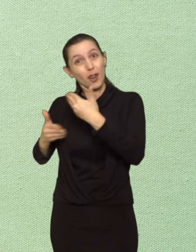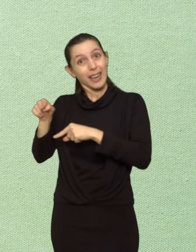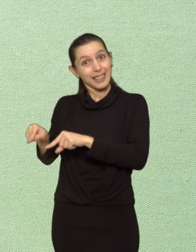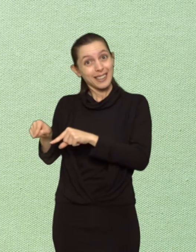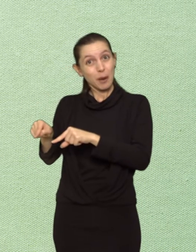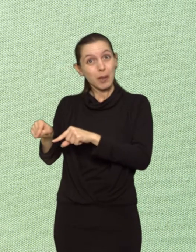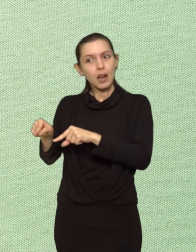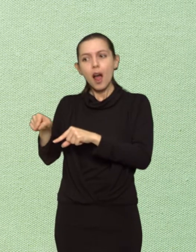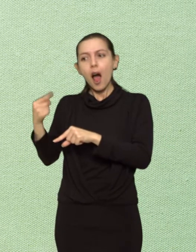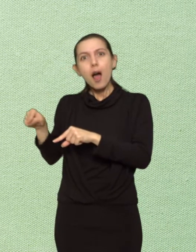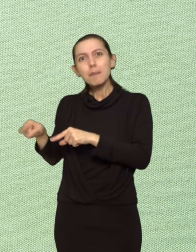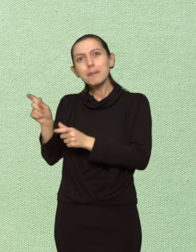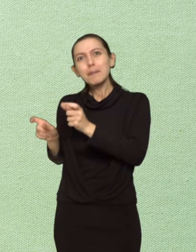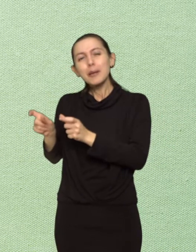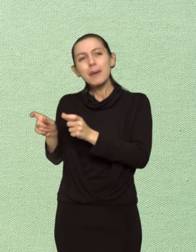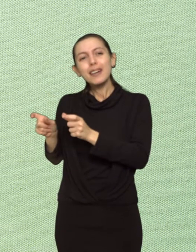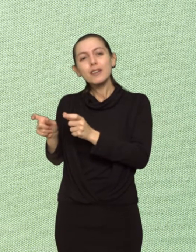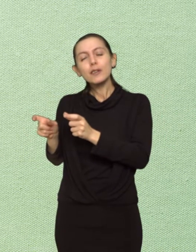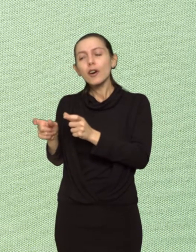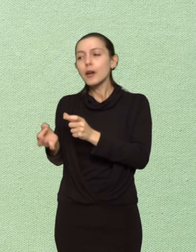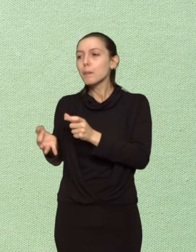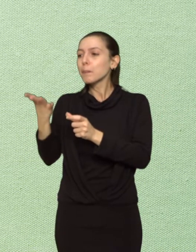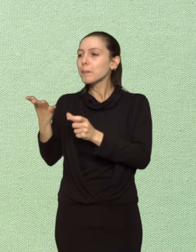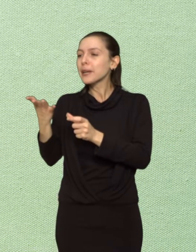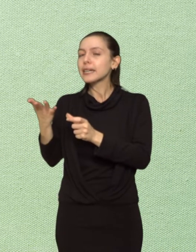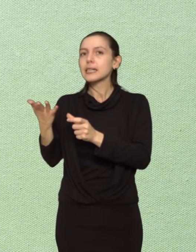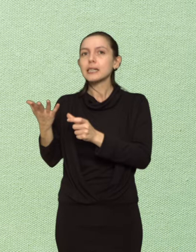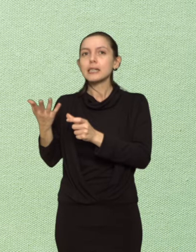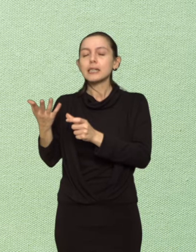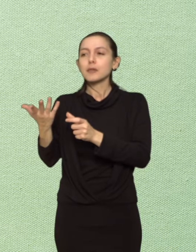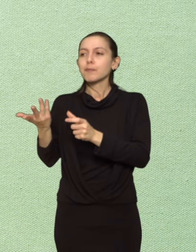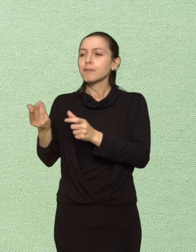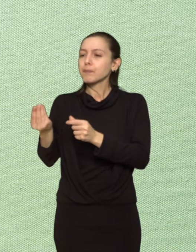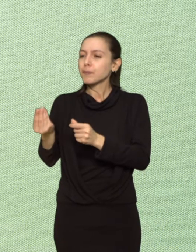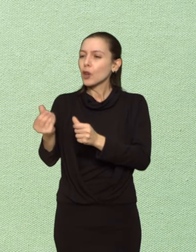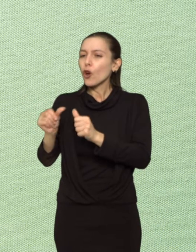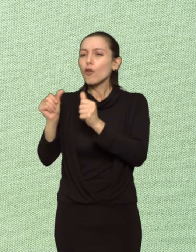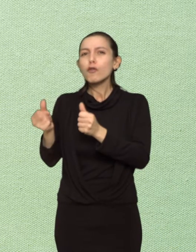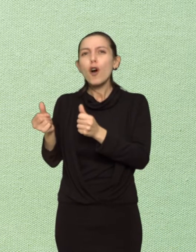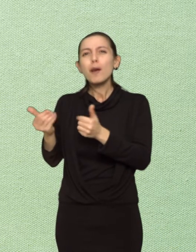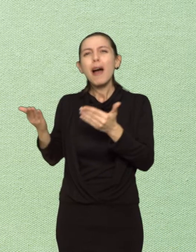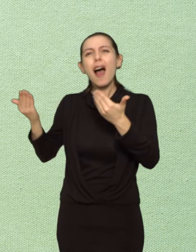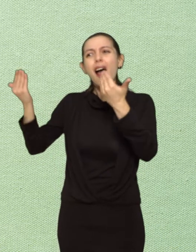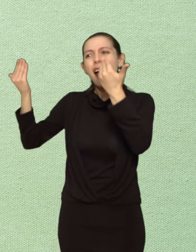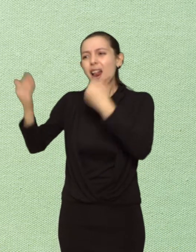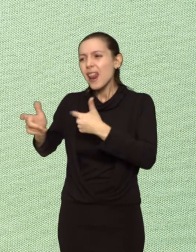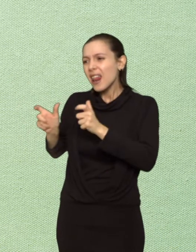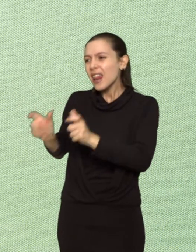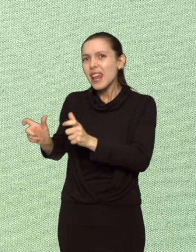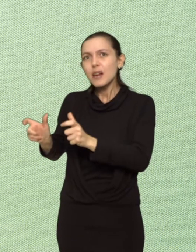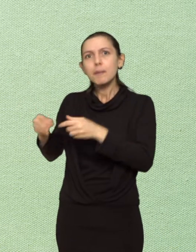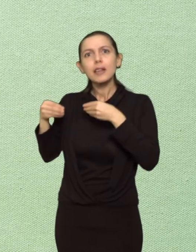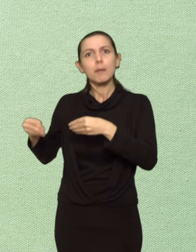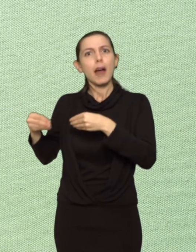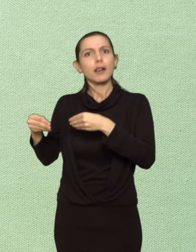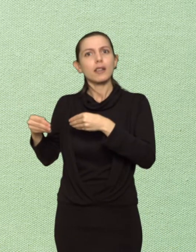disabilità vengono a dover subire una limitazione nella partecipazione